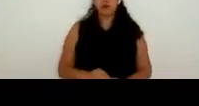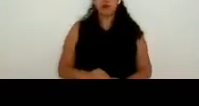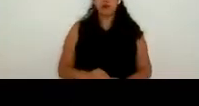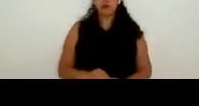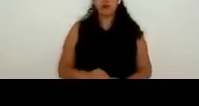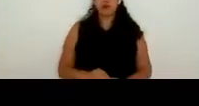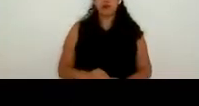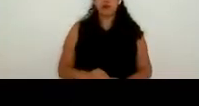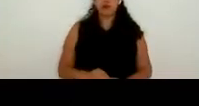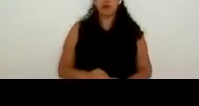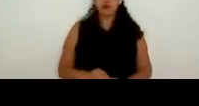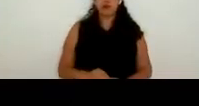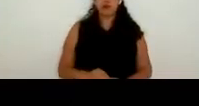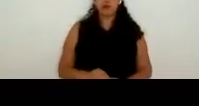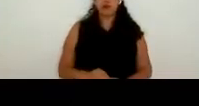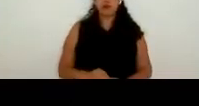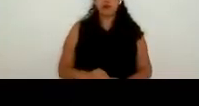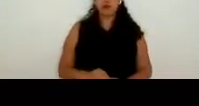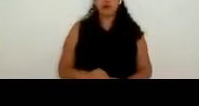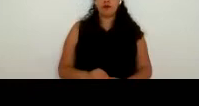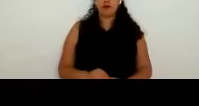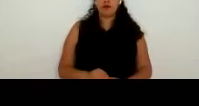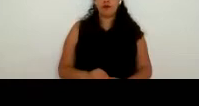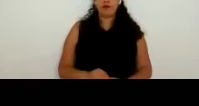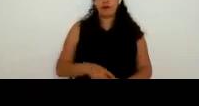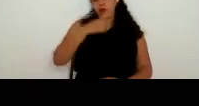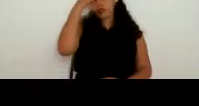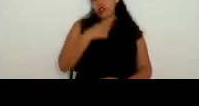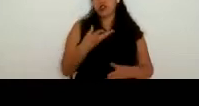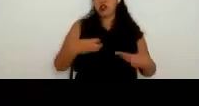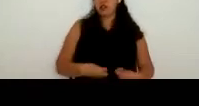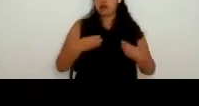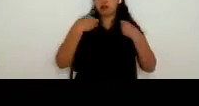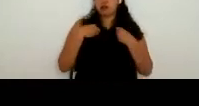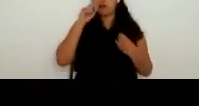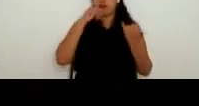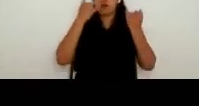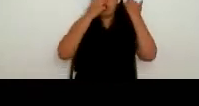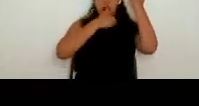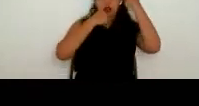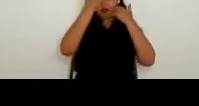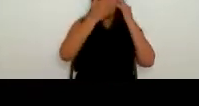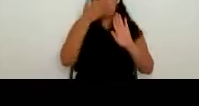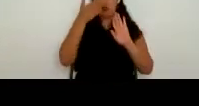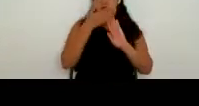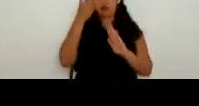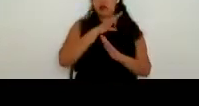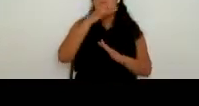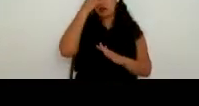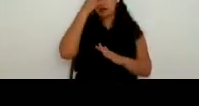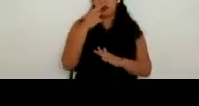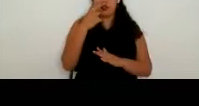y con la vivienda la vivienda bueno pues también tuvimos que revisar y construir para definir qué